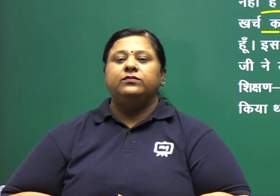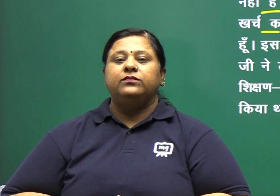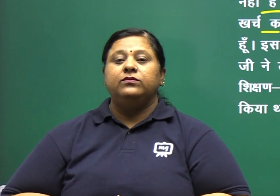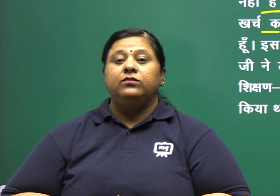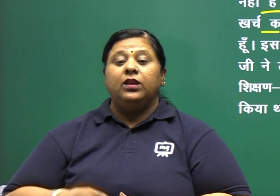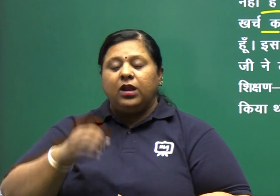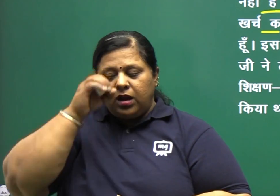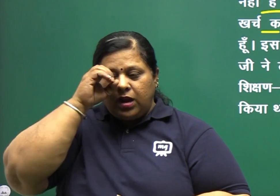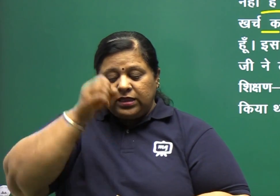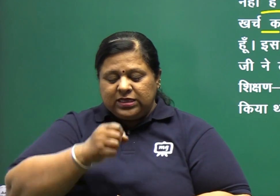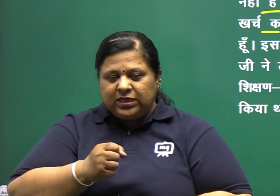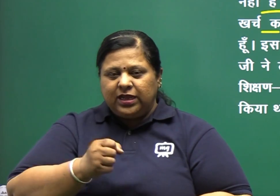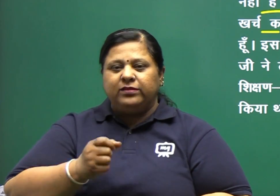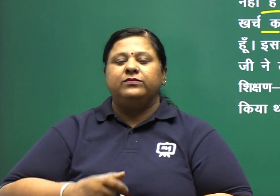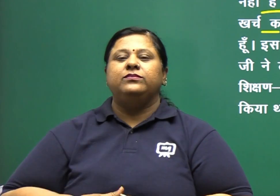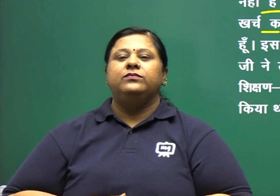गांधी जी ने